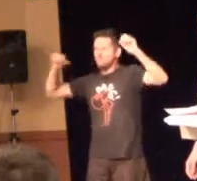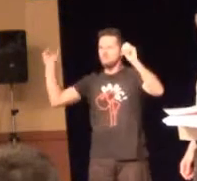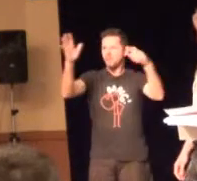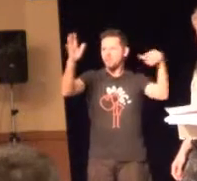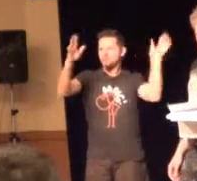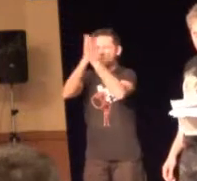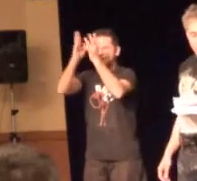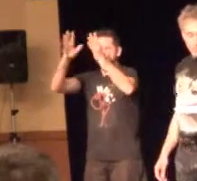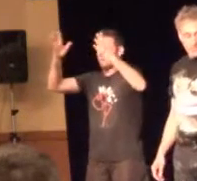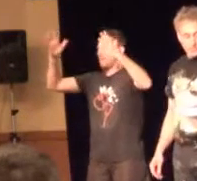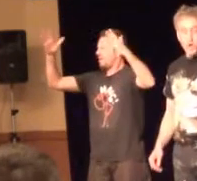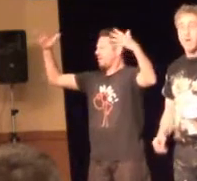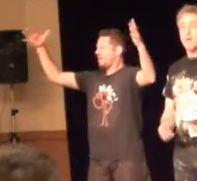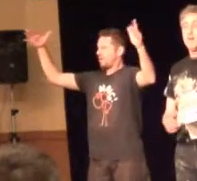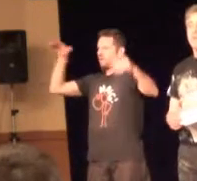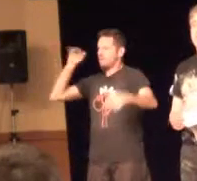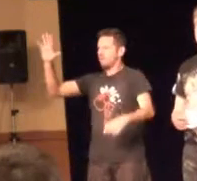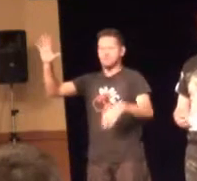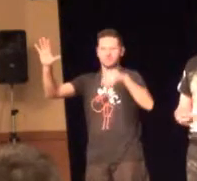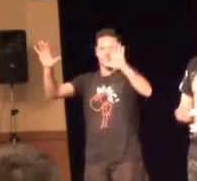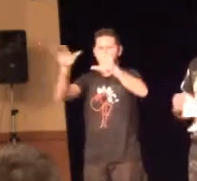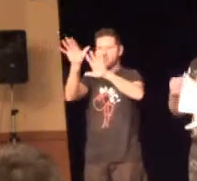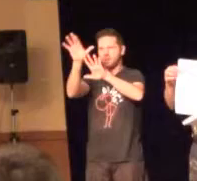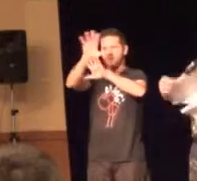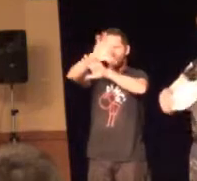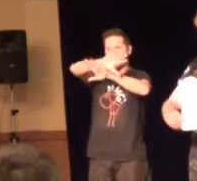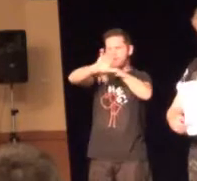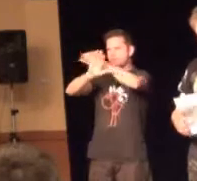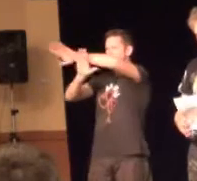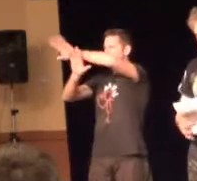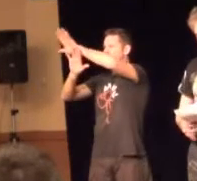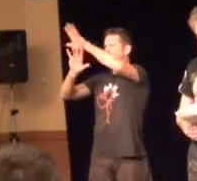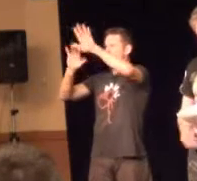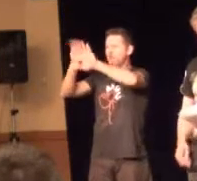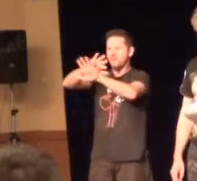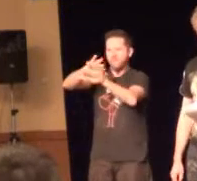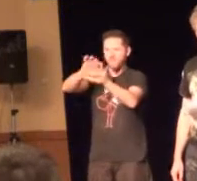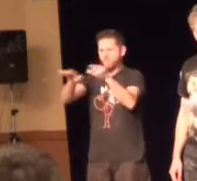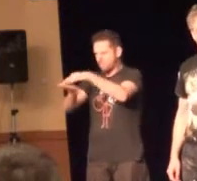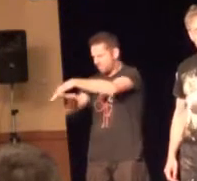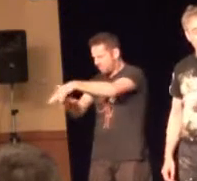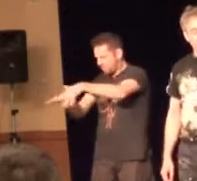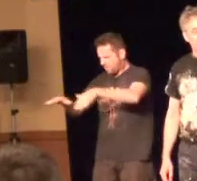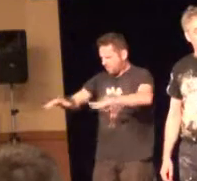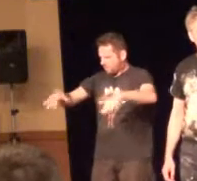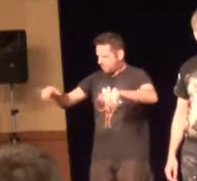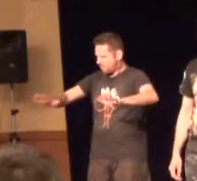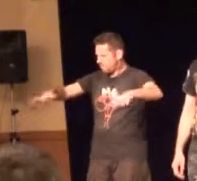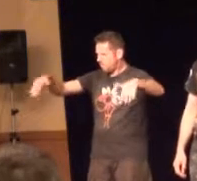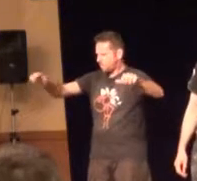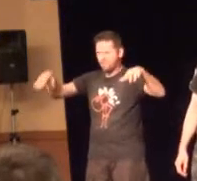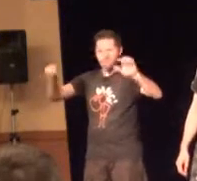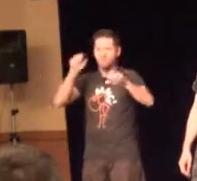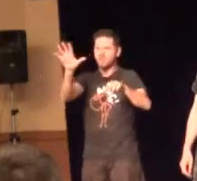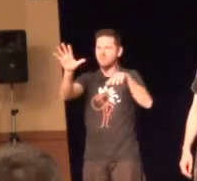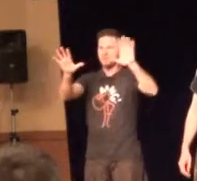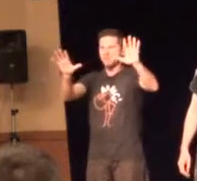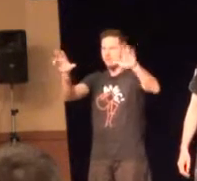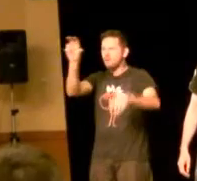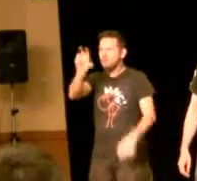mains, au bout des doigts, sur le bout des ongles, des mains qui lisent sur les